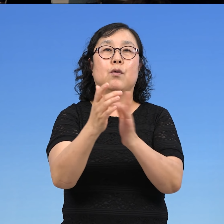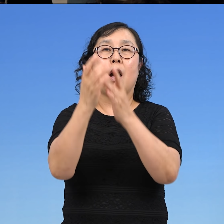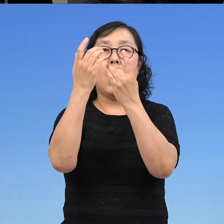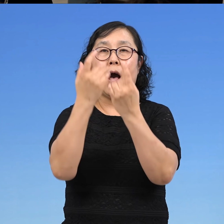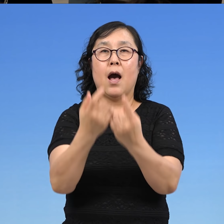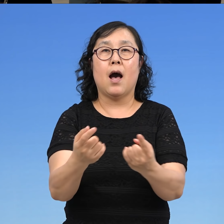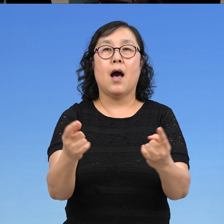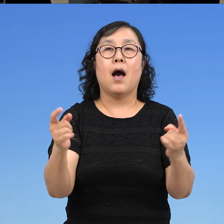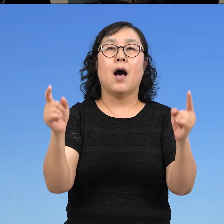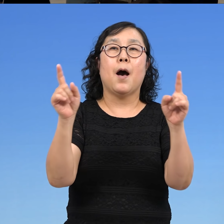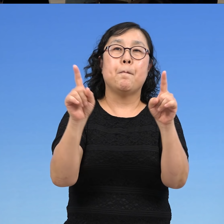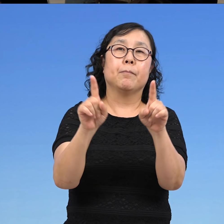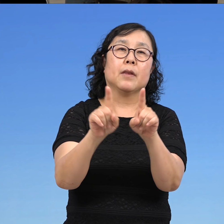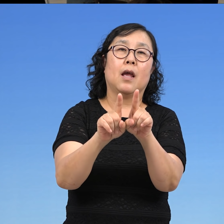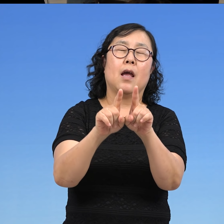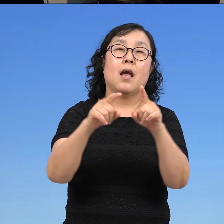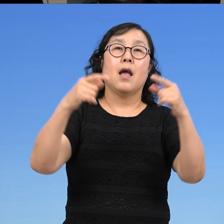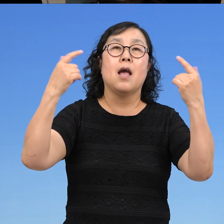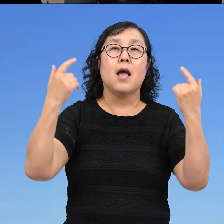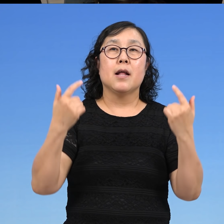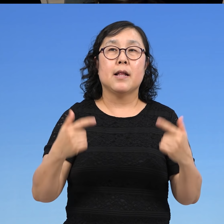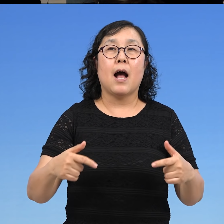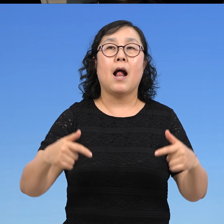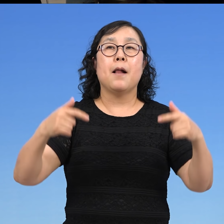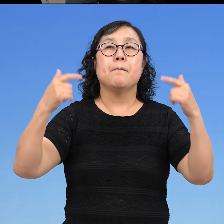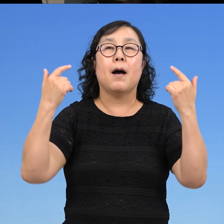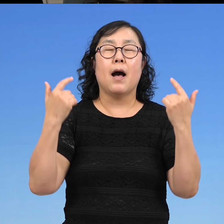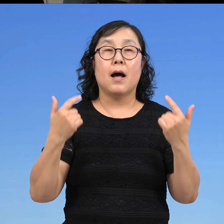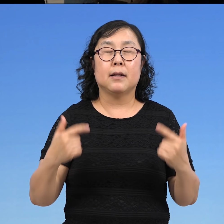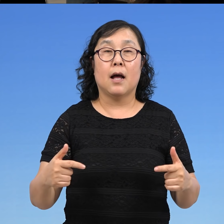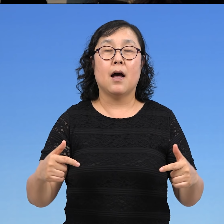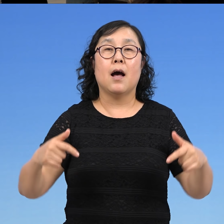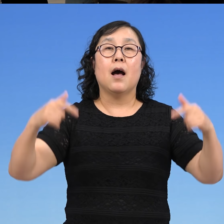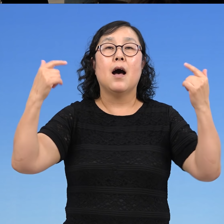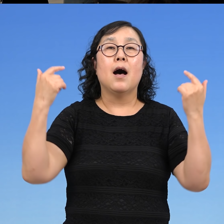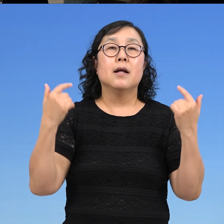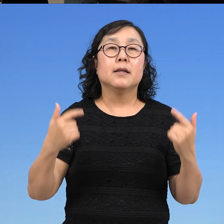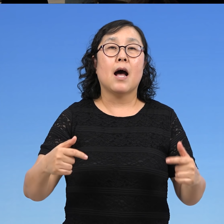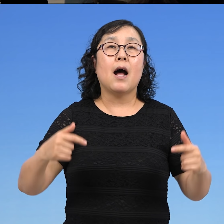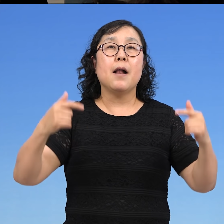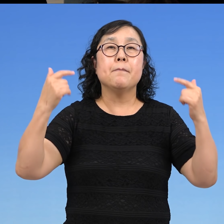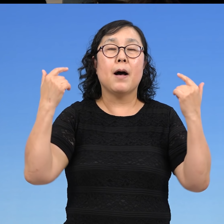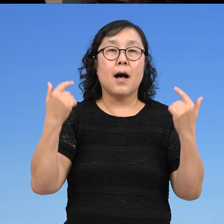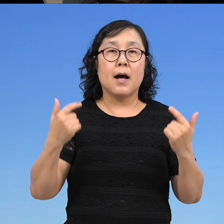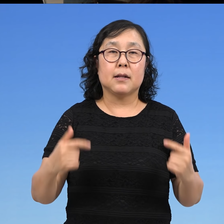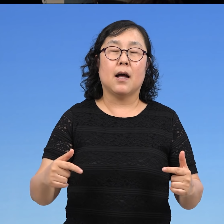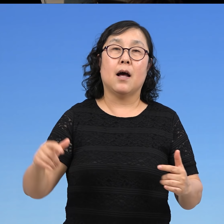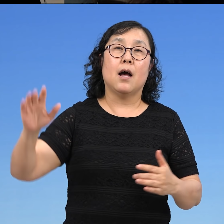준희의 즘 와하하 5 날마다 날마다